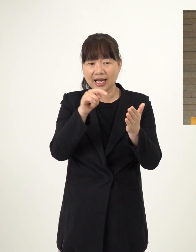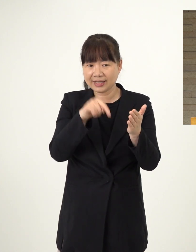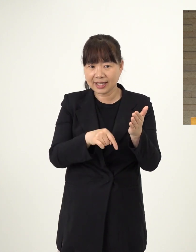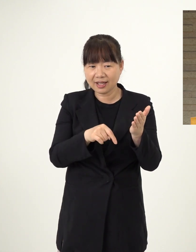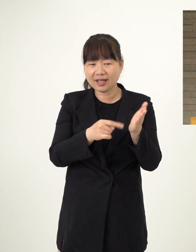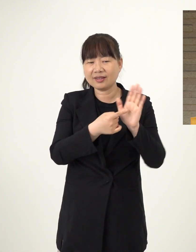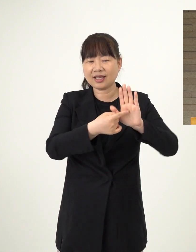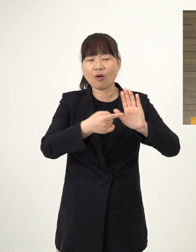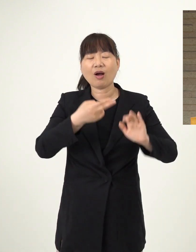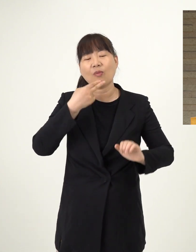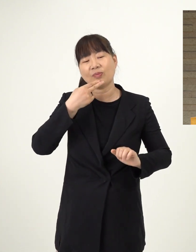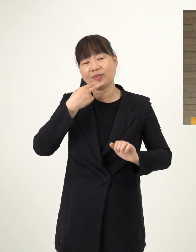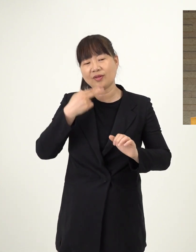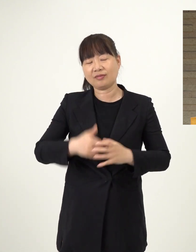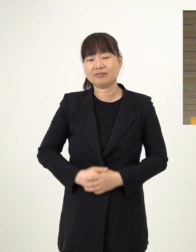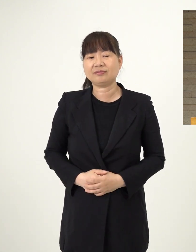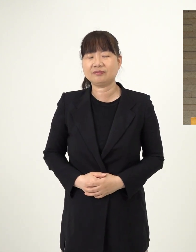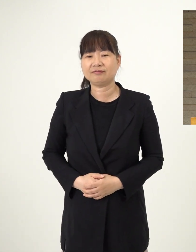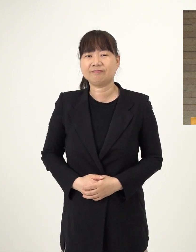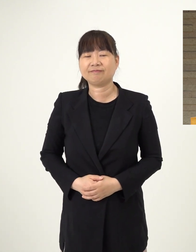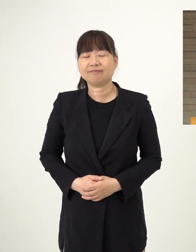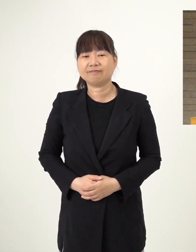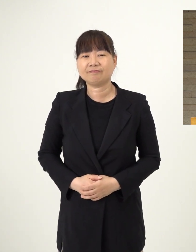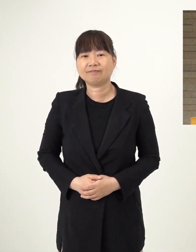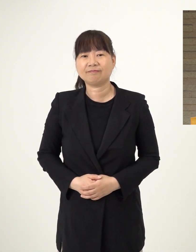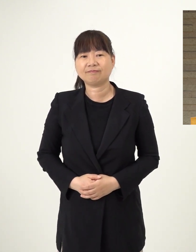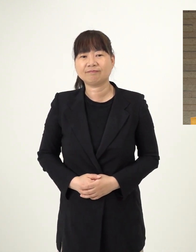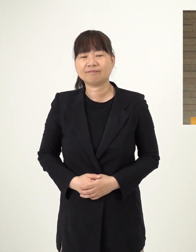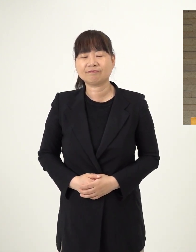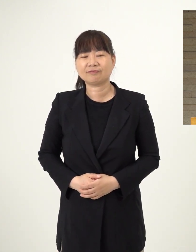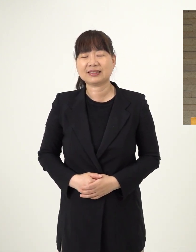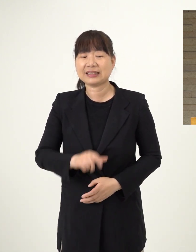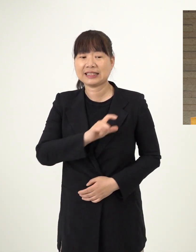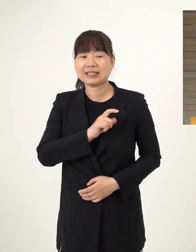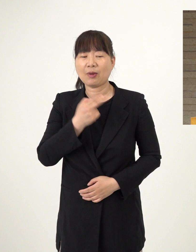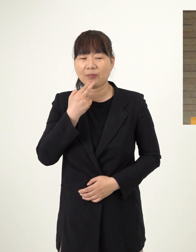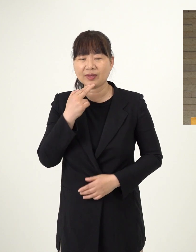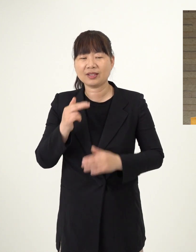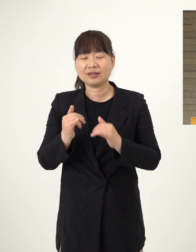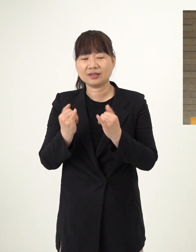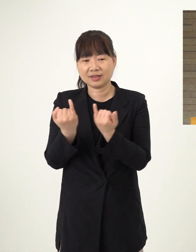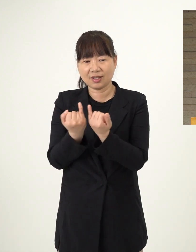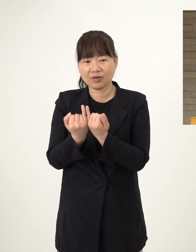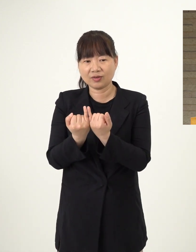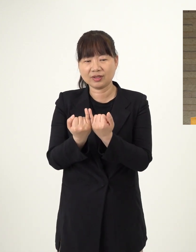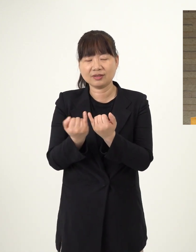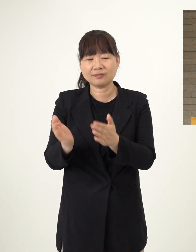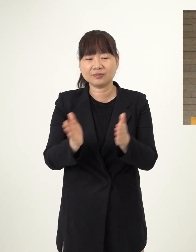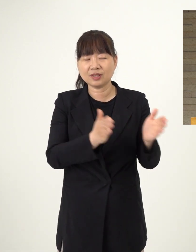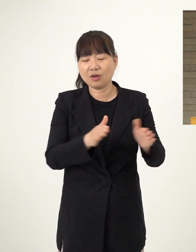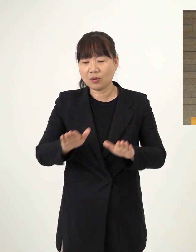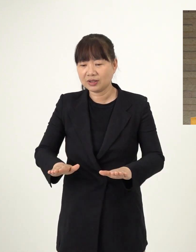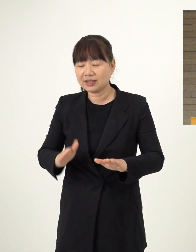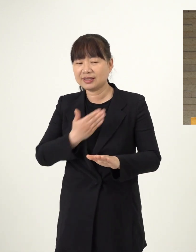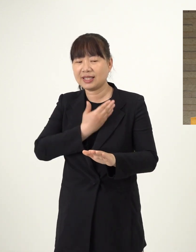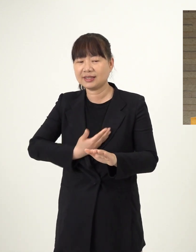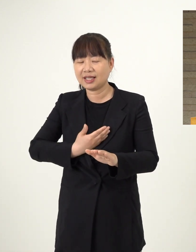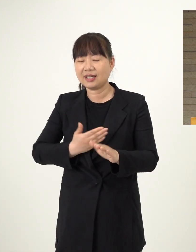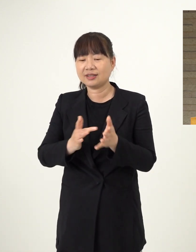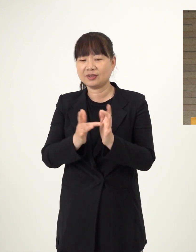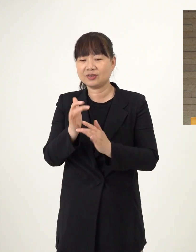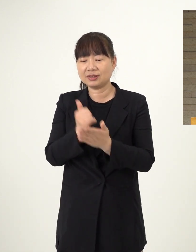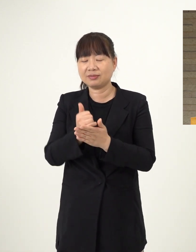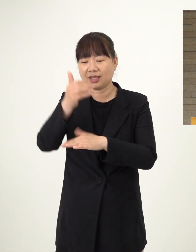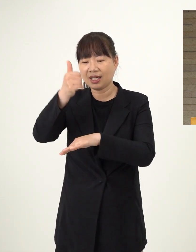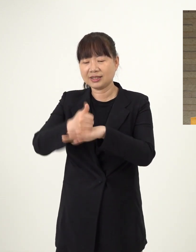안 밝혀졌습니까? 안 밝혀졌어요. 무명의 여인이었고 오늘 제자들과 예수님이